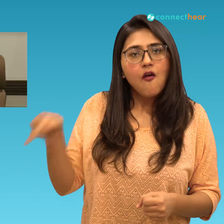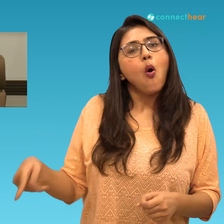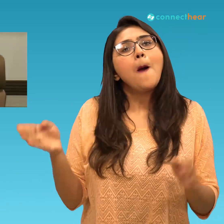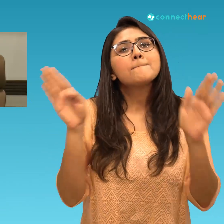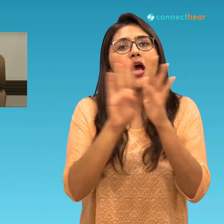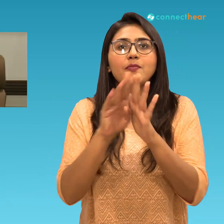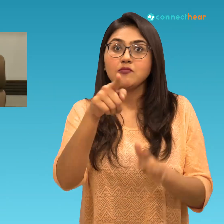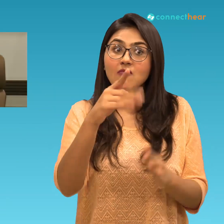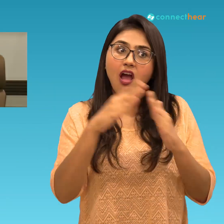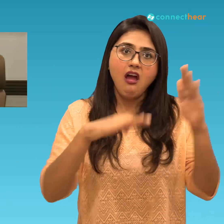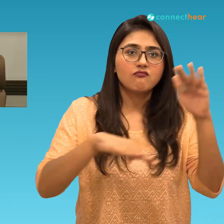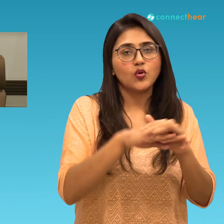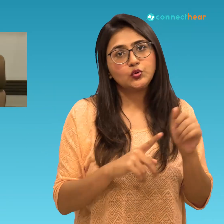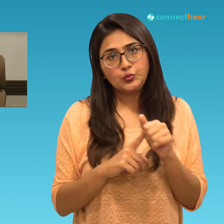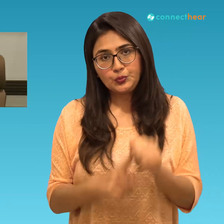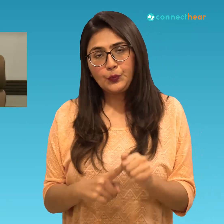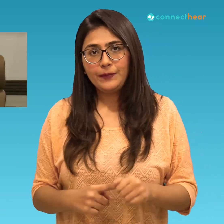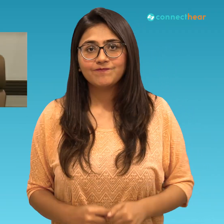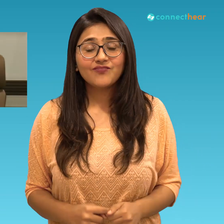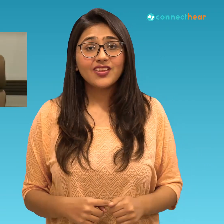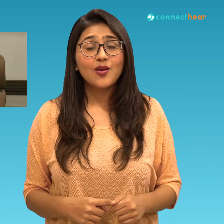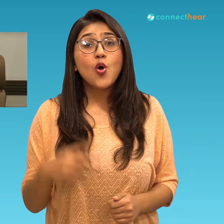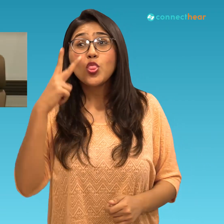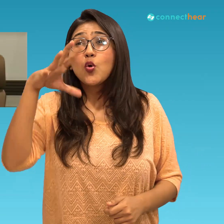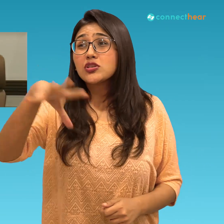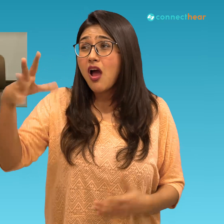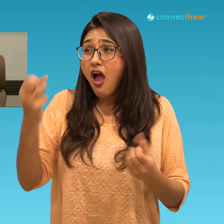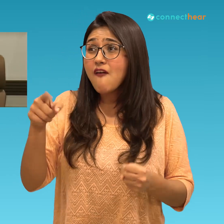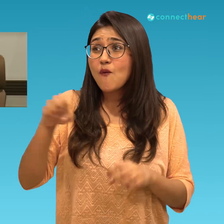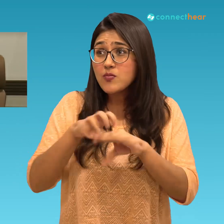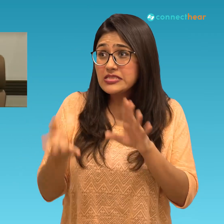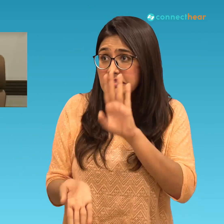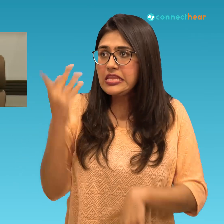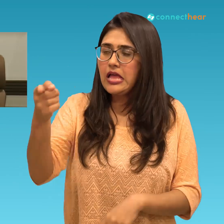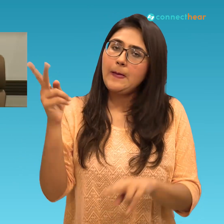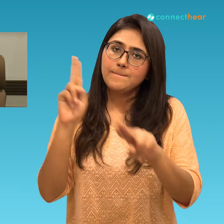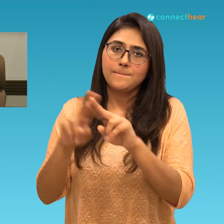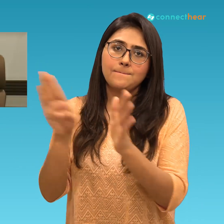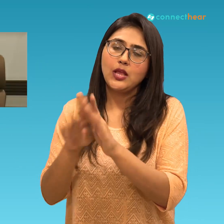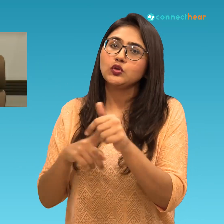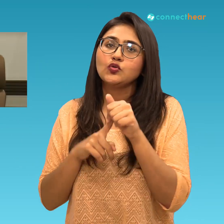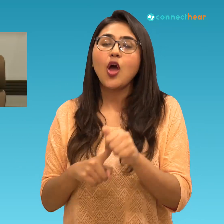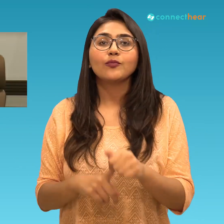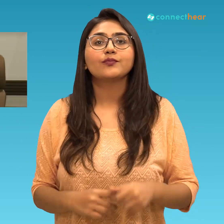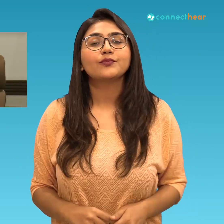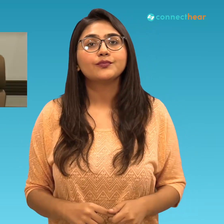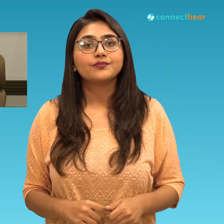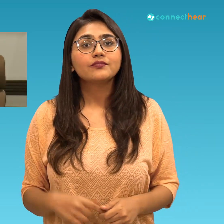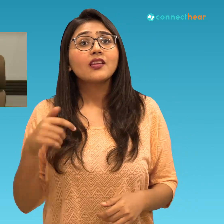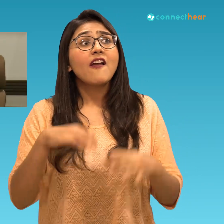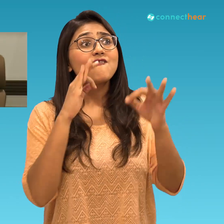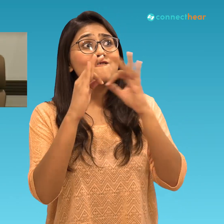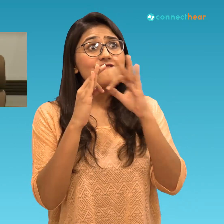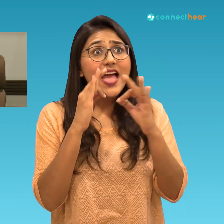جن میں پھیلاؤ بہت زیادہ ہے، ان کو بھی بند کر دیا جائے گا۔ اور یہ ڈیسیجن جو ہے اس